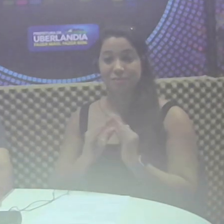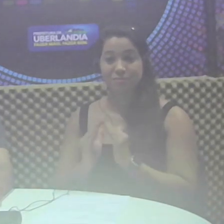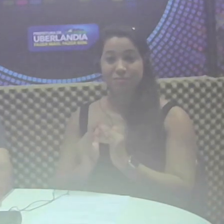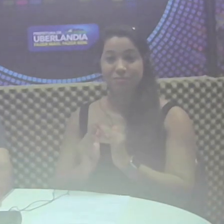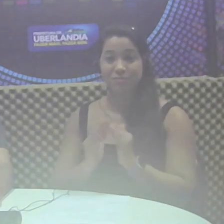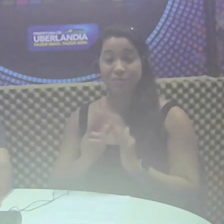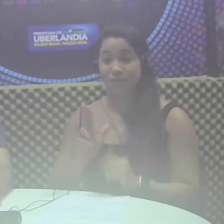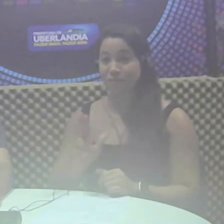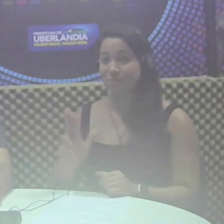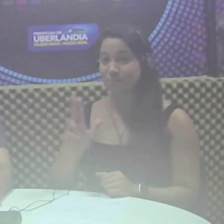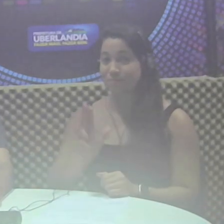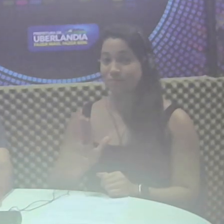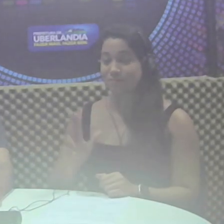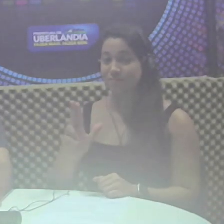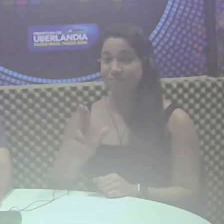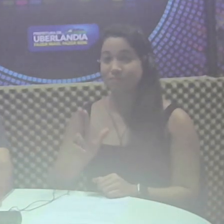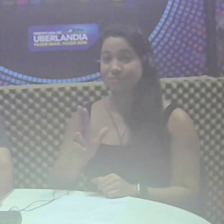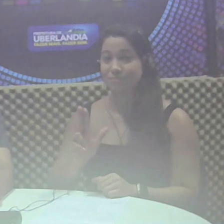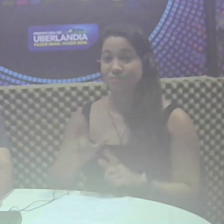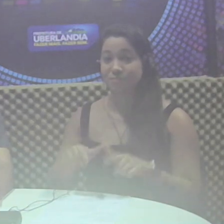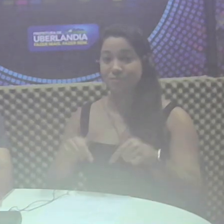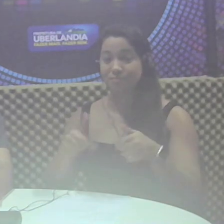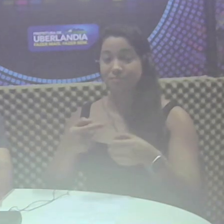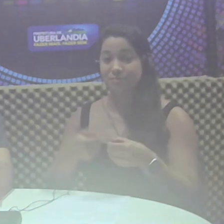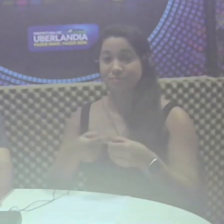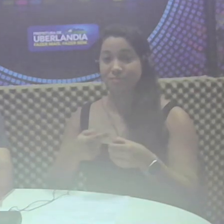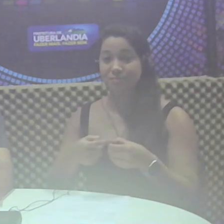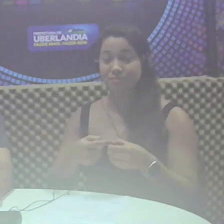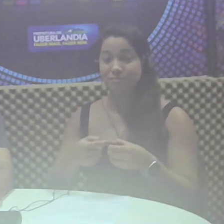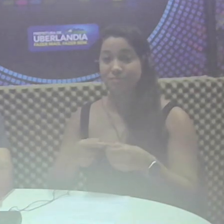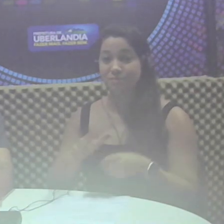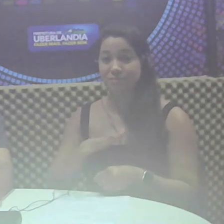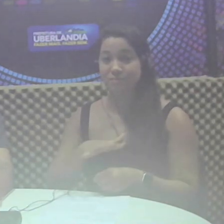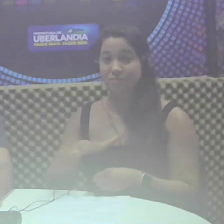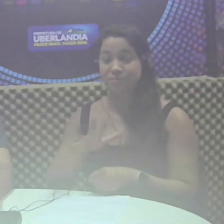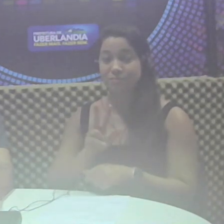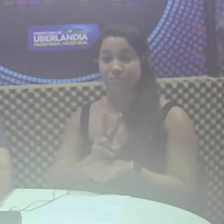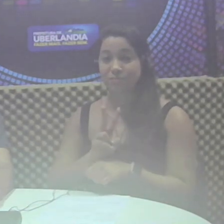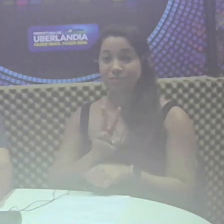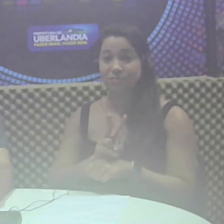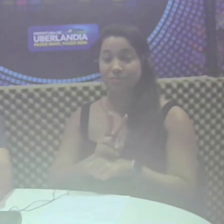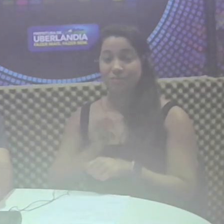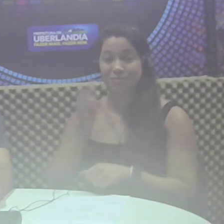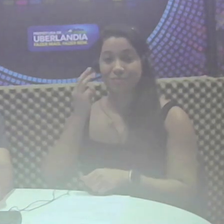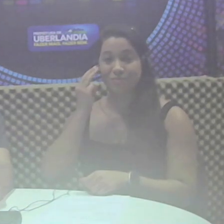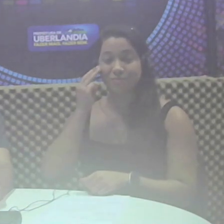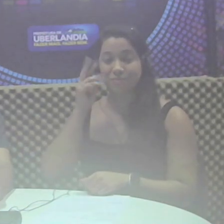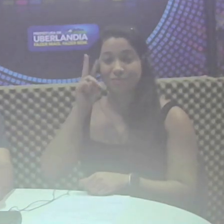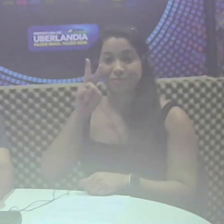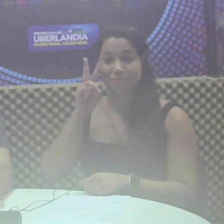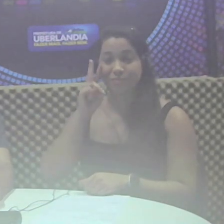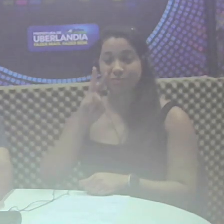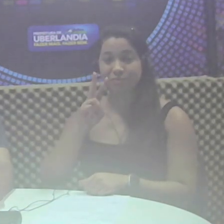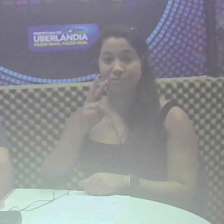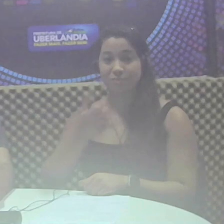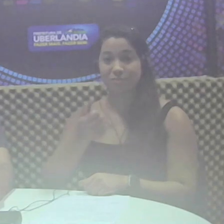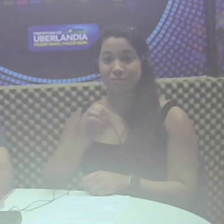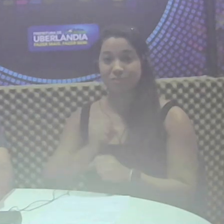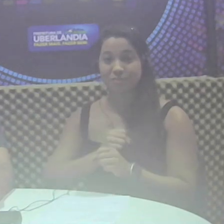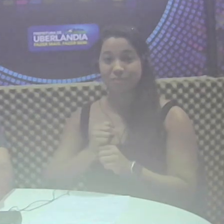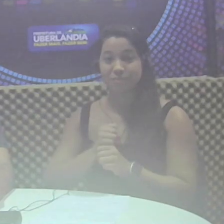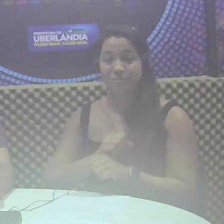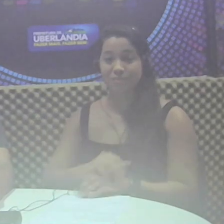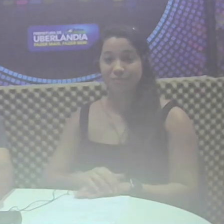em Uberlândia e atuarem na cidade dentro da área de preservação da memória há pelo menos 10